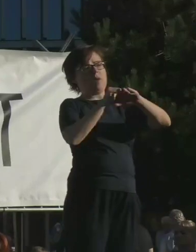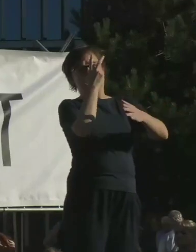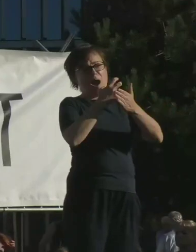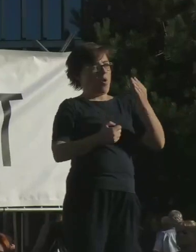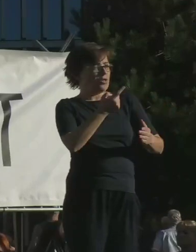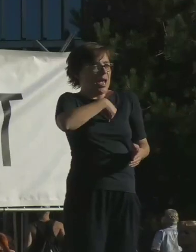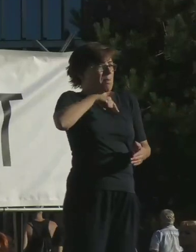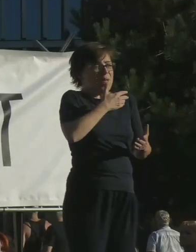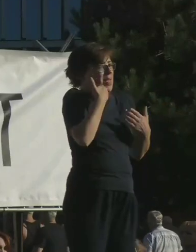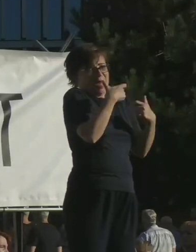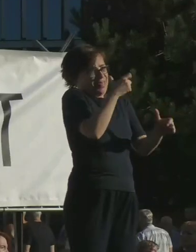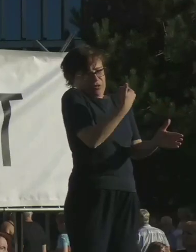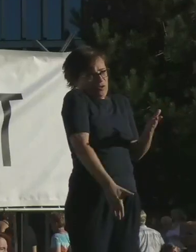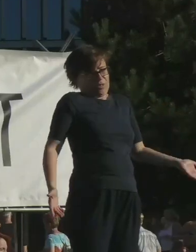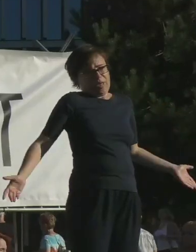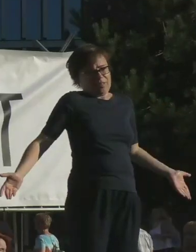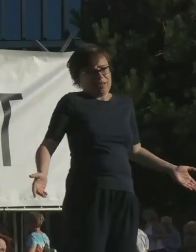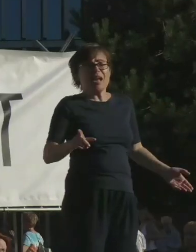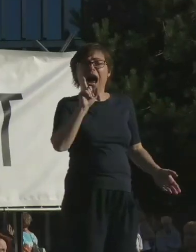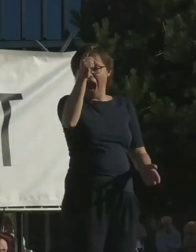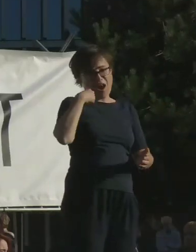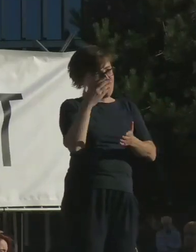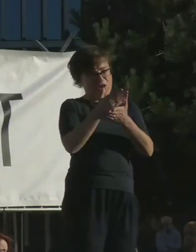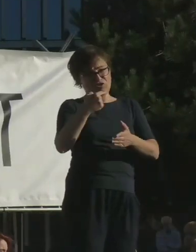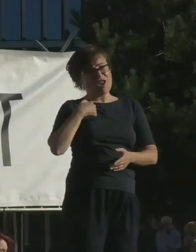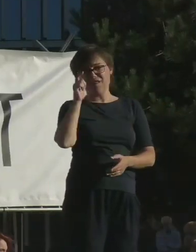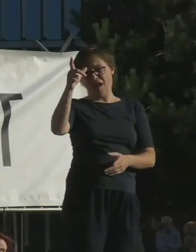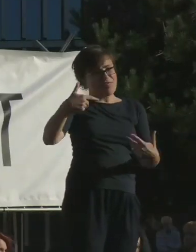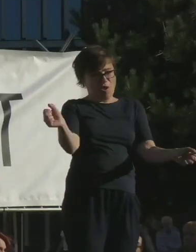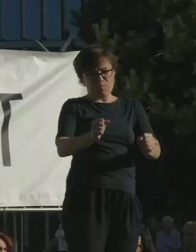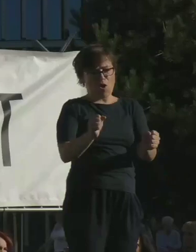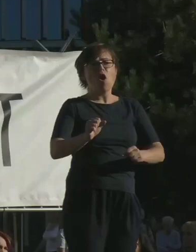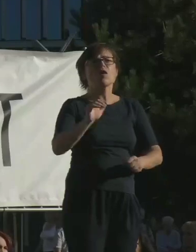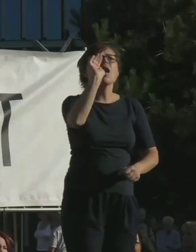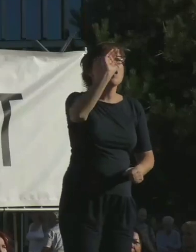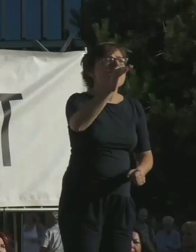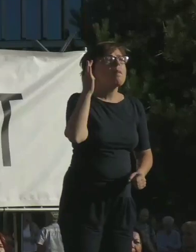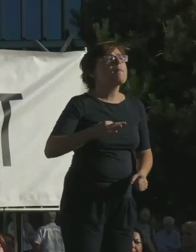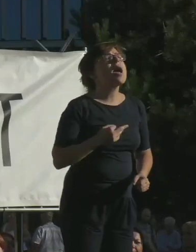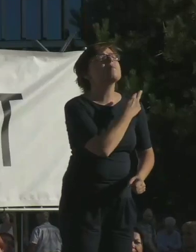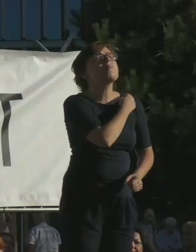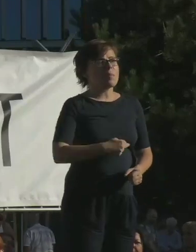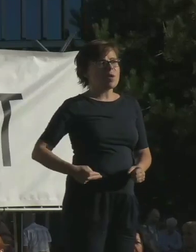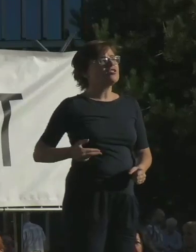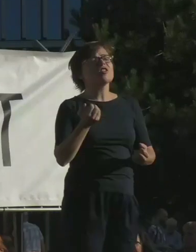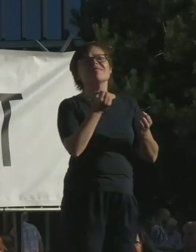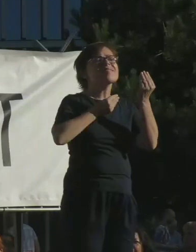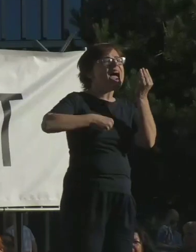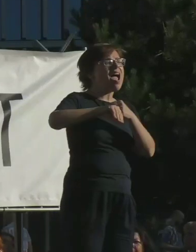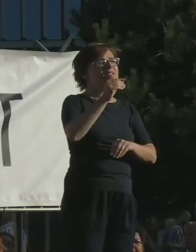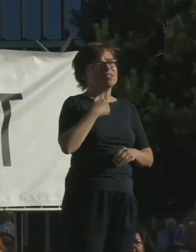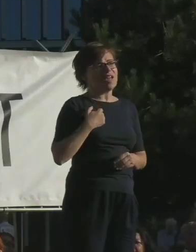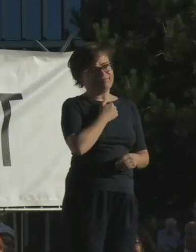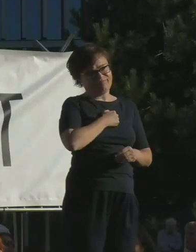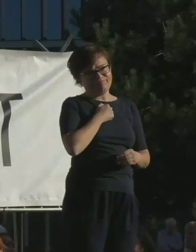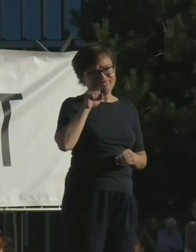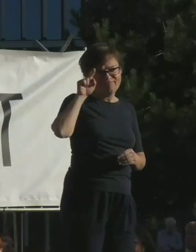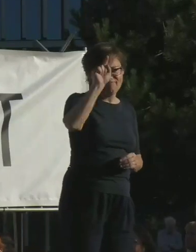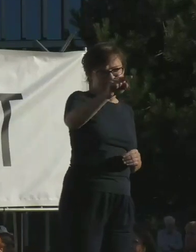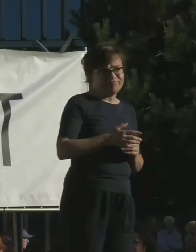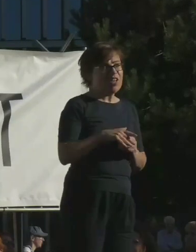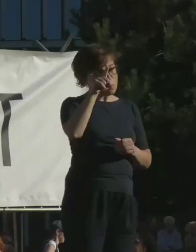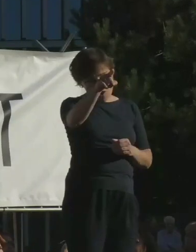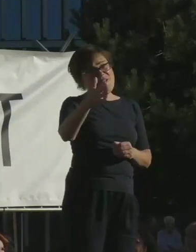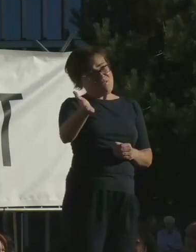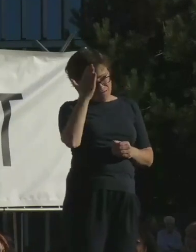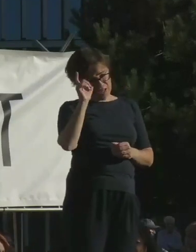do stracenia, a uwierzcie mi, ja się was nie boję. Panie premierze, największy żal mam do pana, bo pan dobrze wiedział,